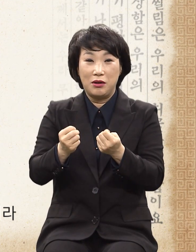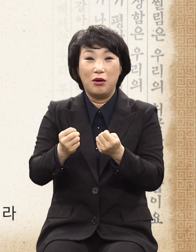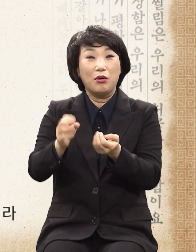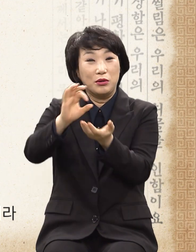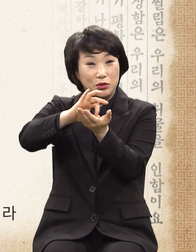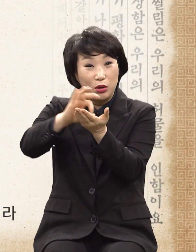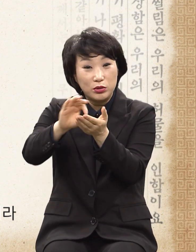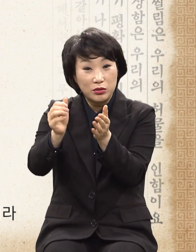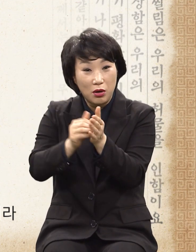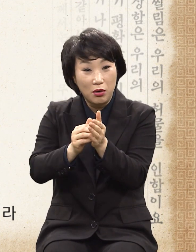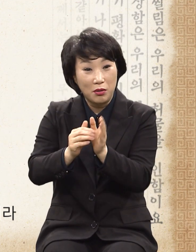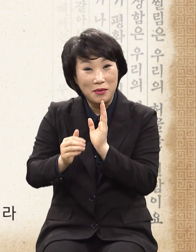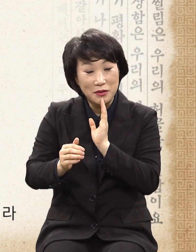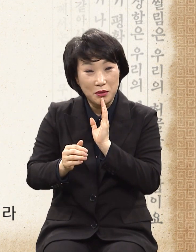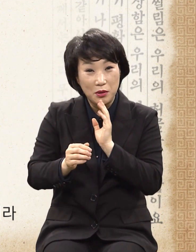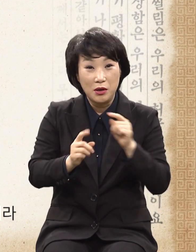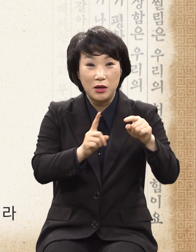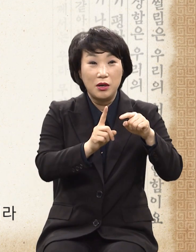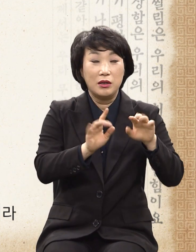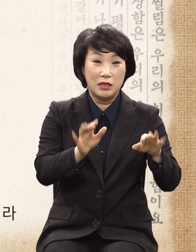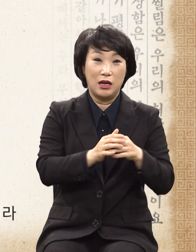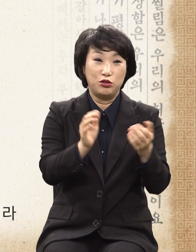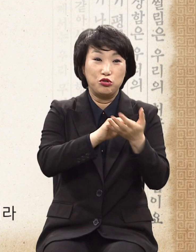투자했더냐. 수많은 선지자를